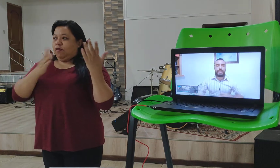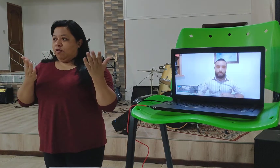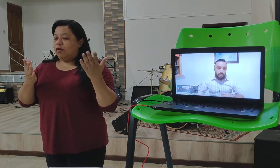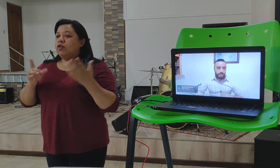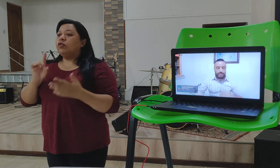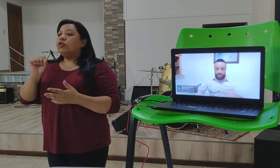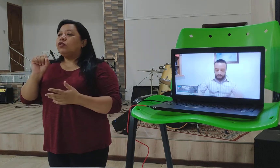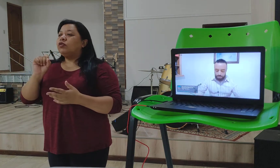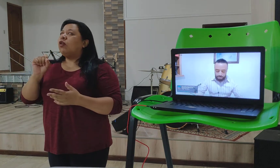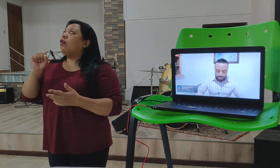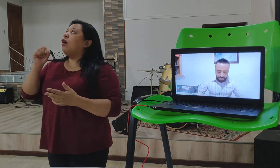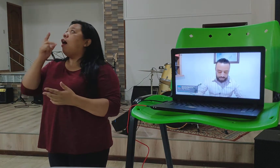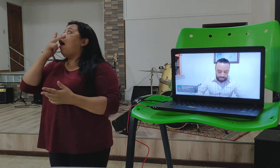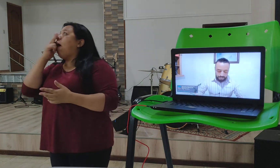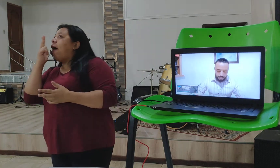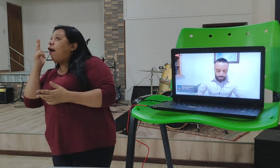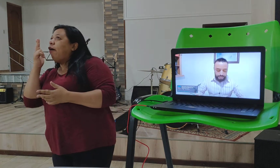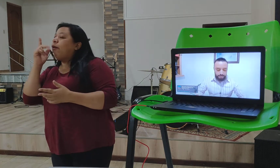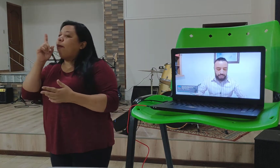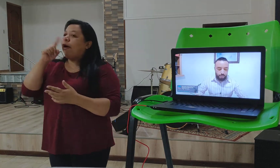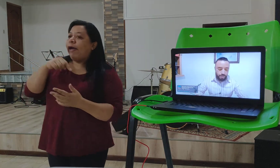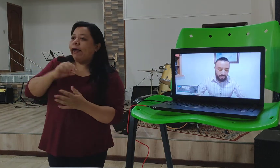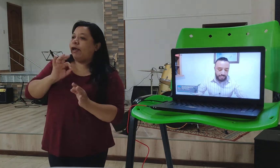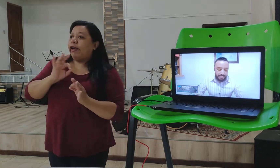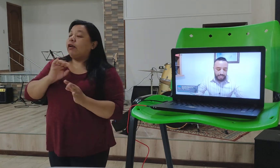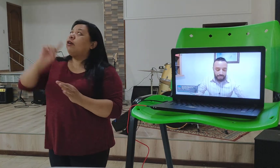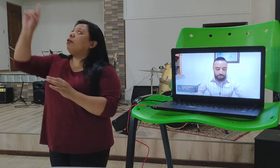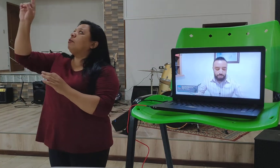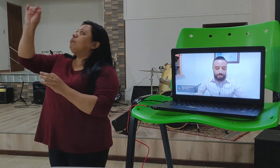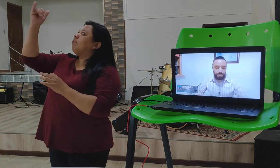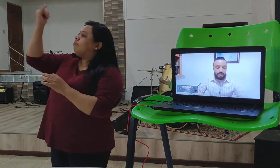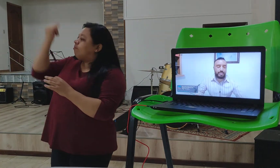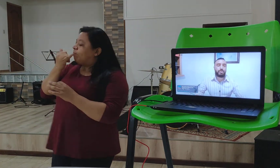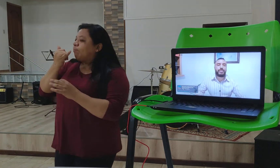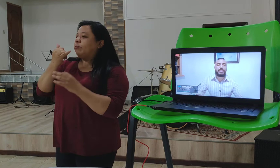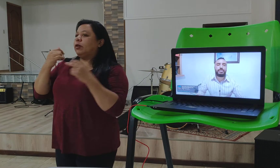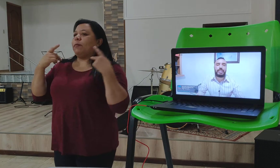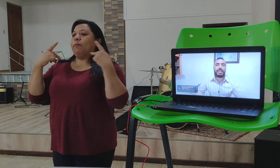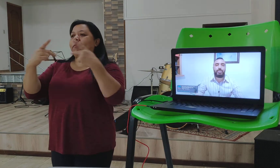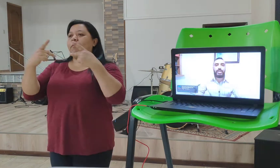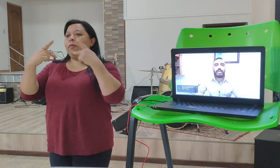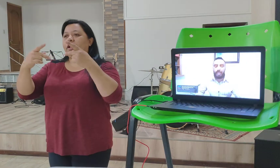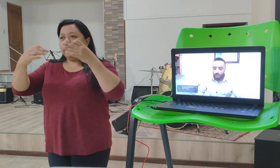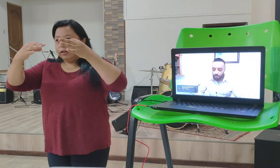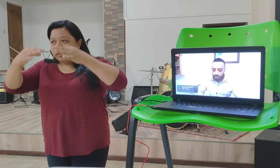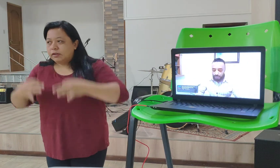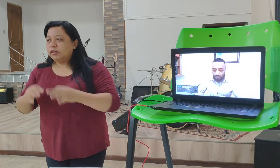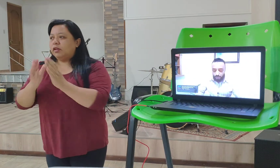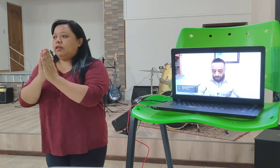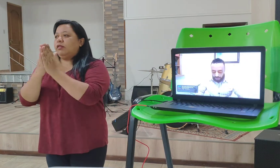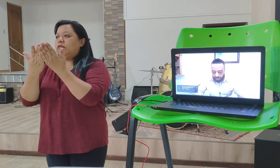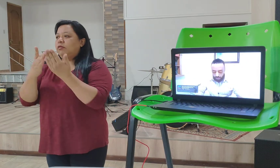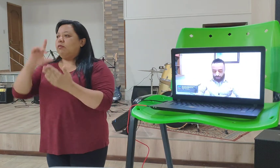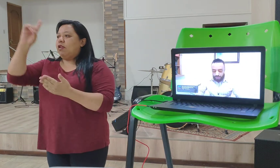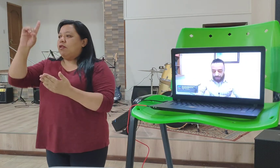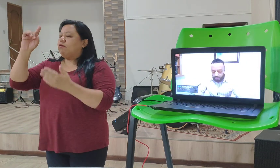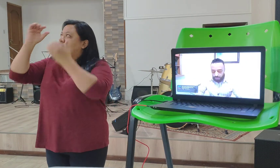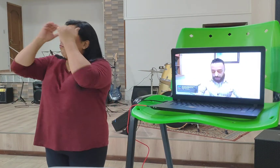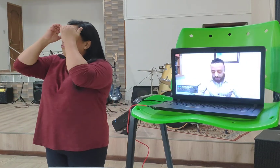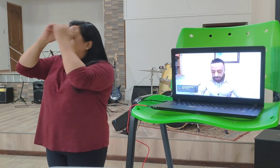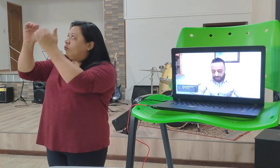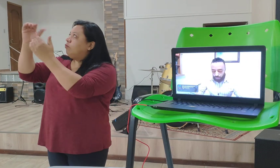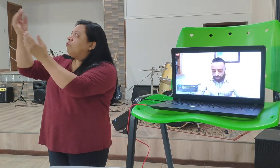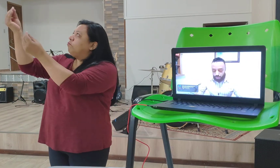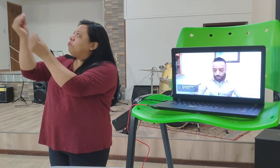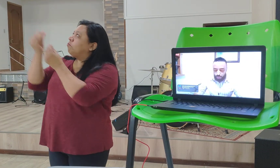falando daquilo que nós achamos, nem estamos falando daquilo que nós queremos, mas nós estamos falando daquilo que o Senhor nos